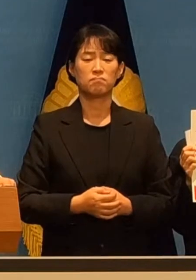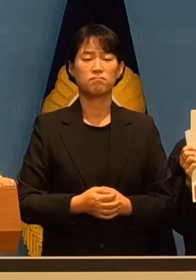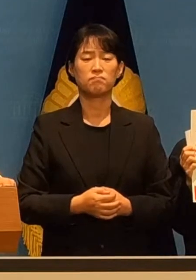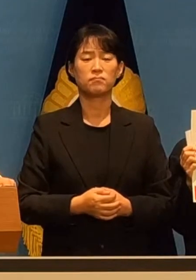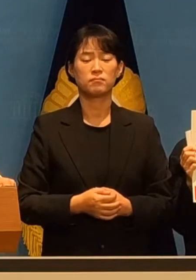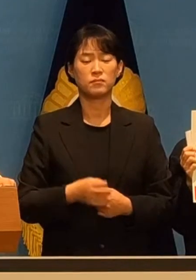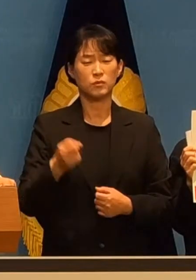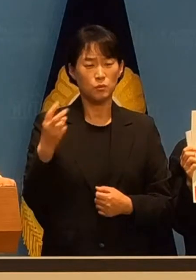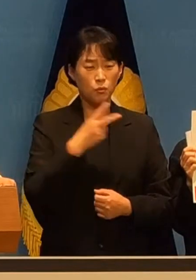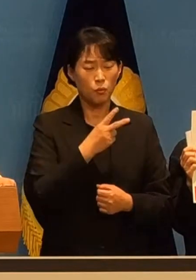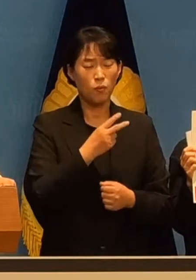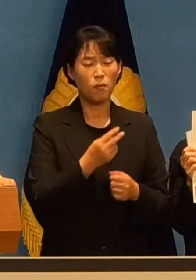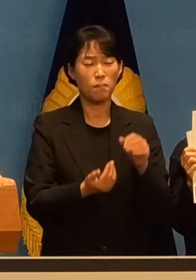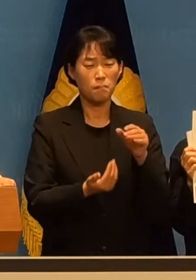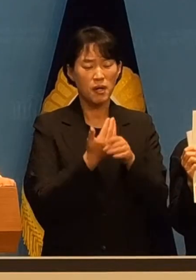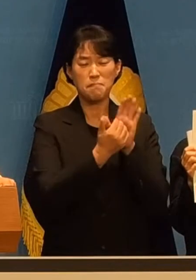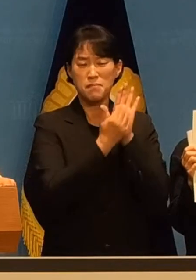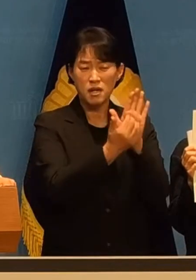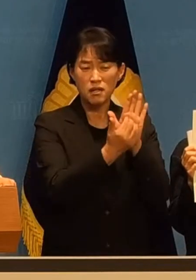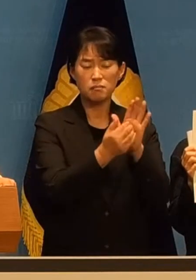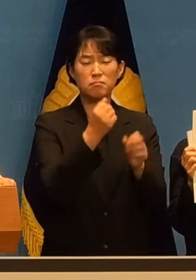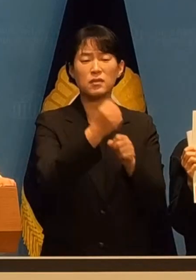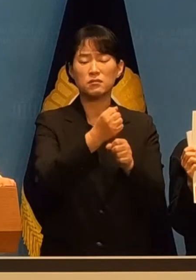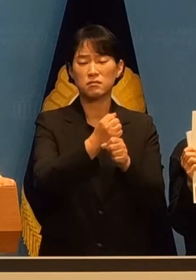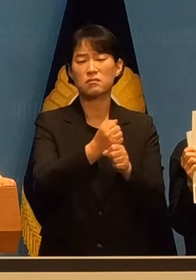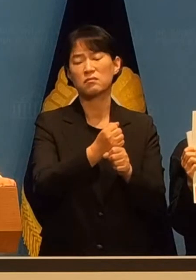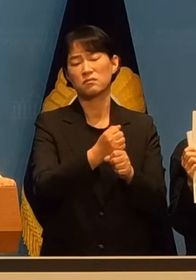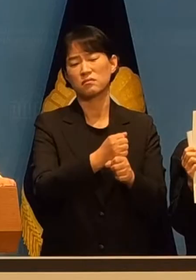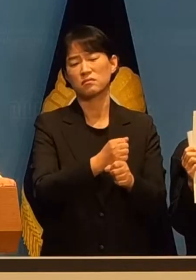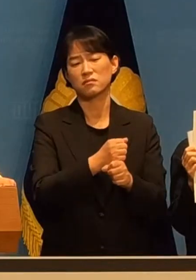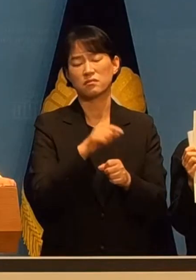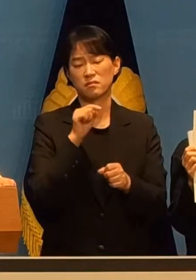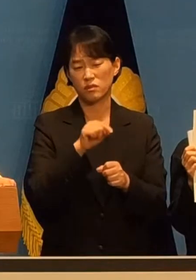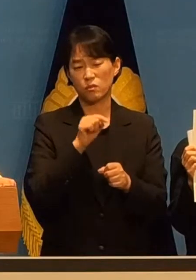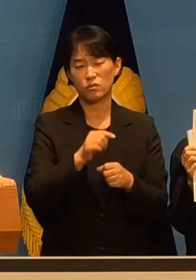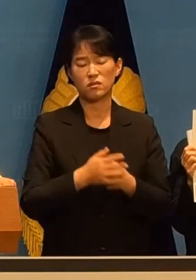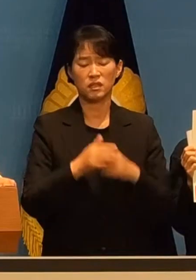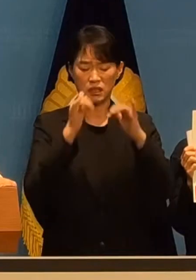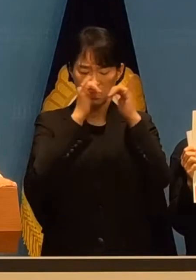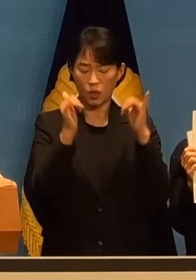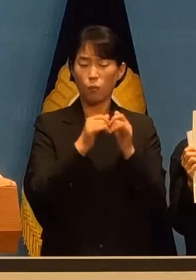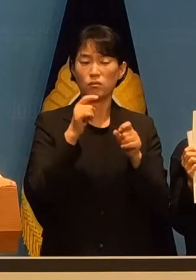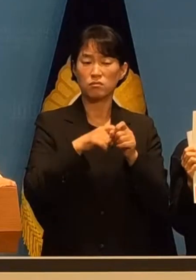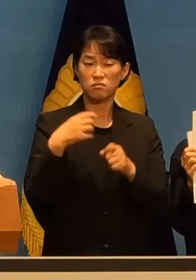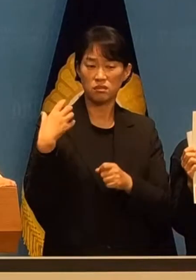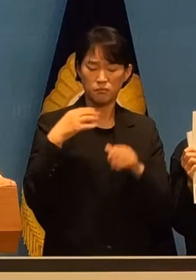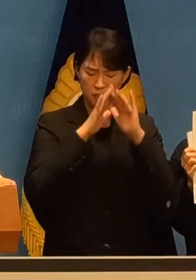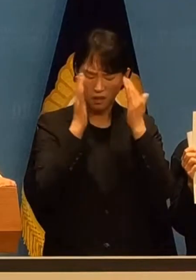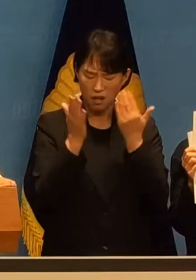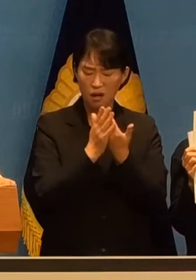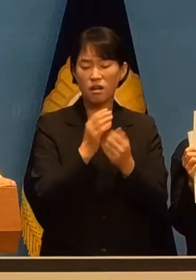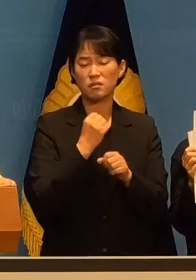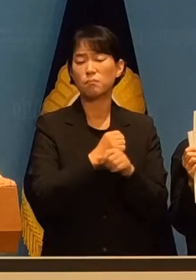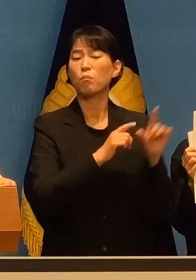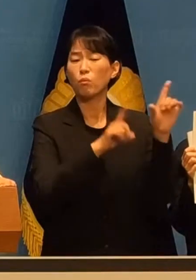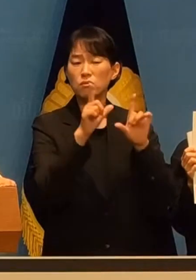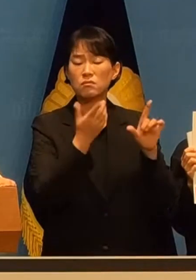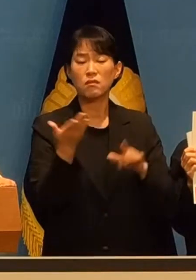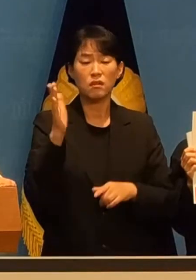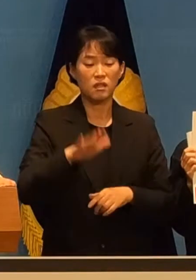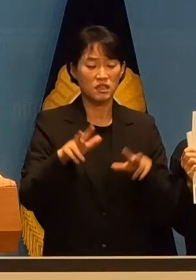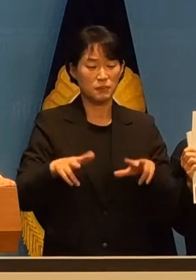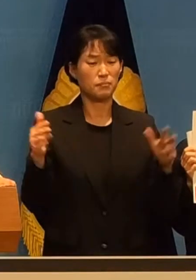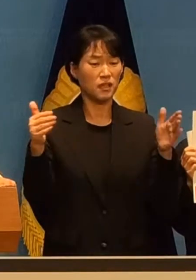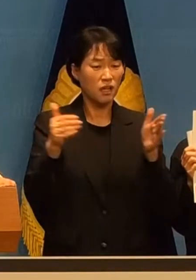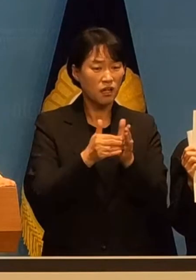재발 방지 대책을 만들고 이러는 게 사회적 책임을 다하는 기업들의 모습인데 쿠팡은 지금까지